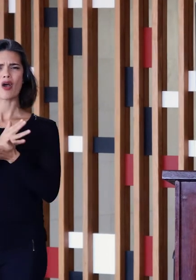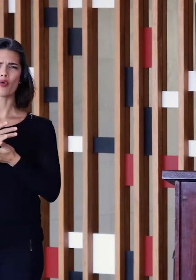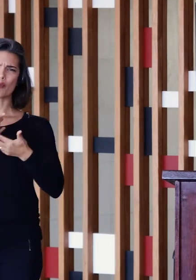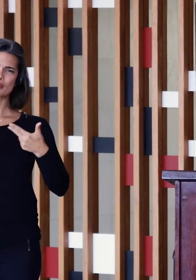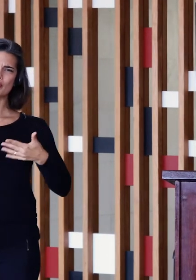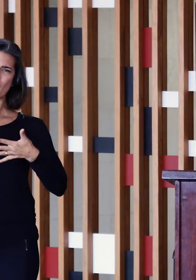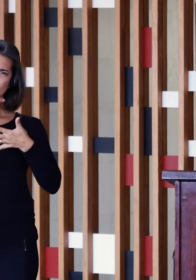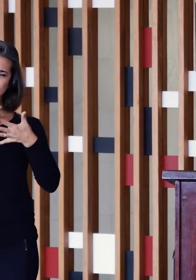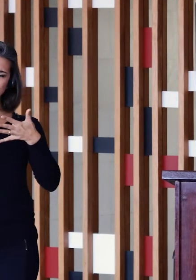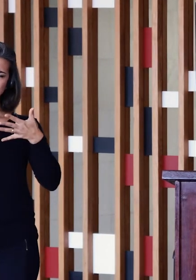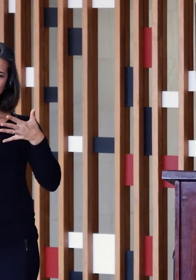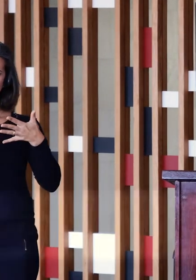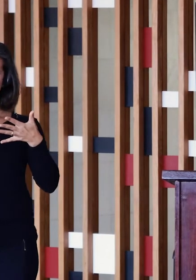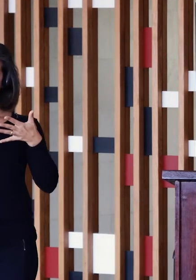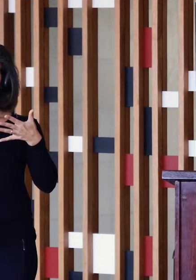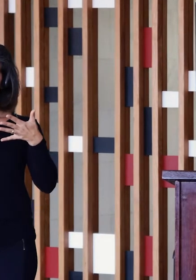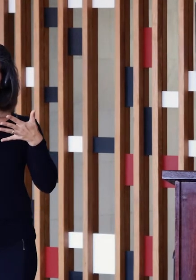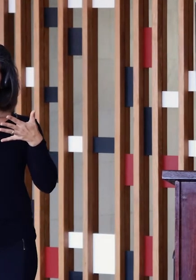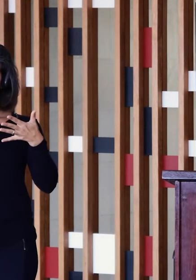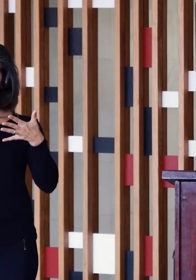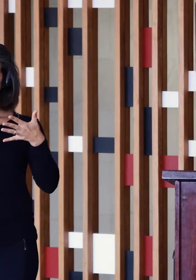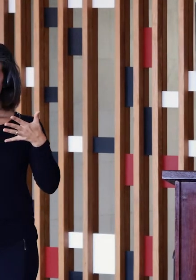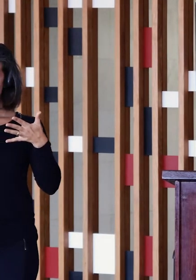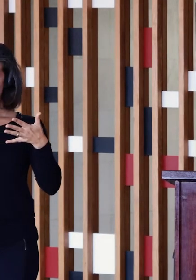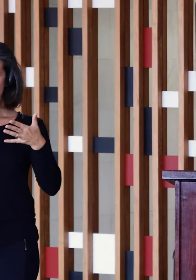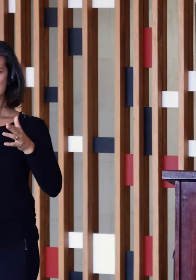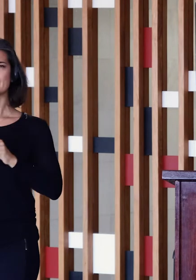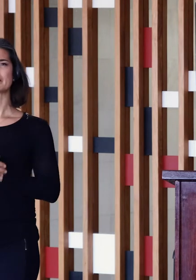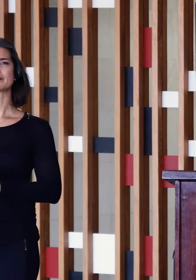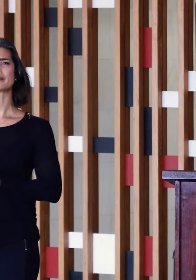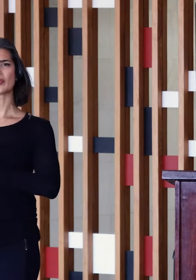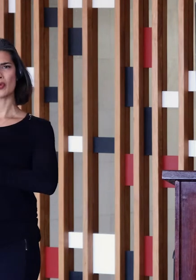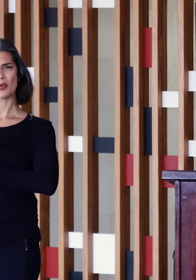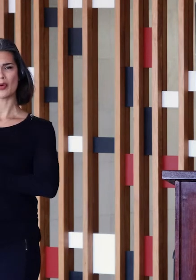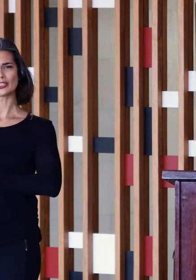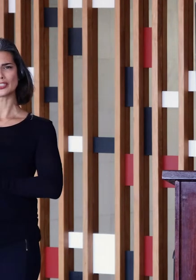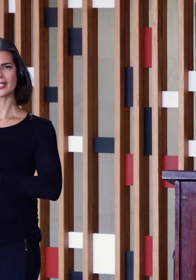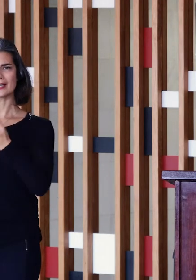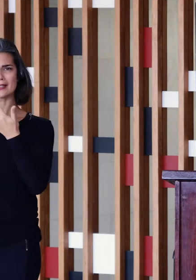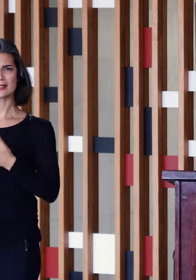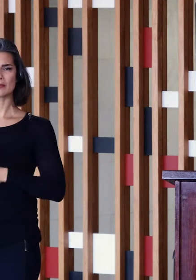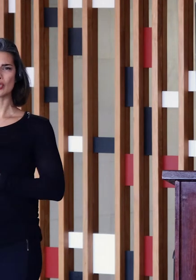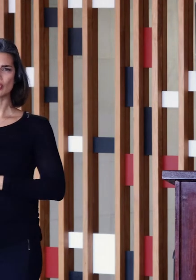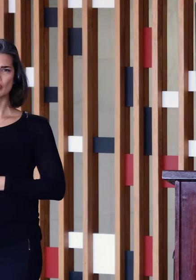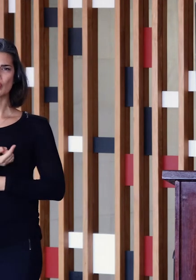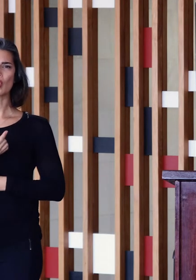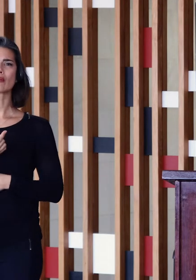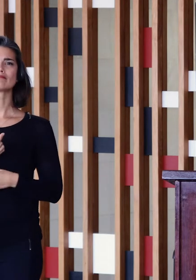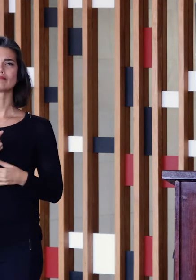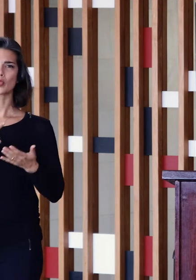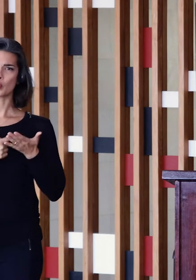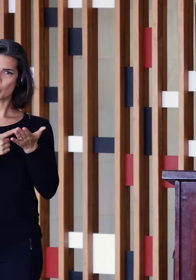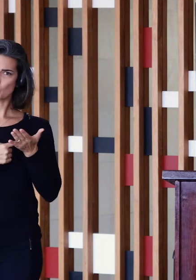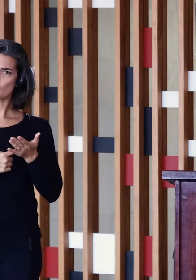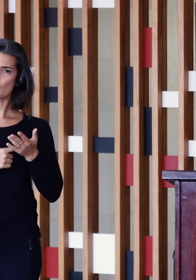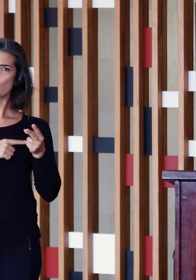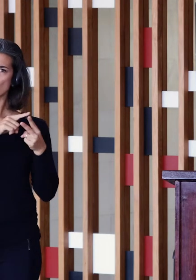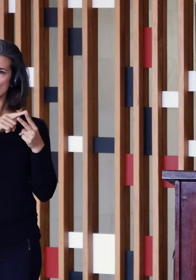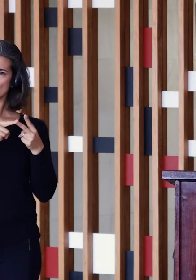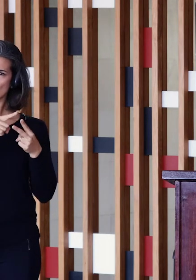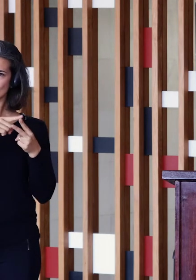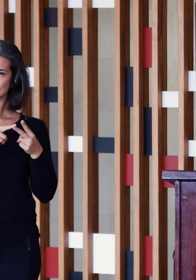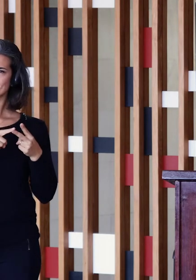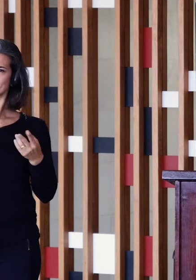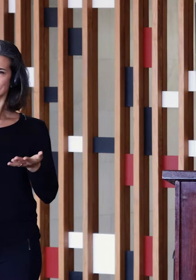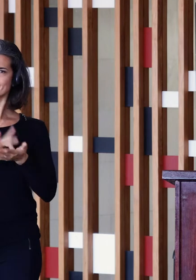Su Excelencia el Canciller Franza. Hemos adoptado dos acuerdos muy concretos que